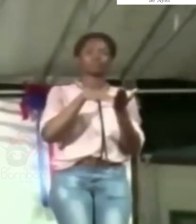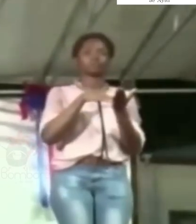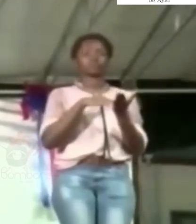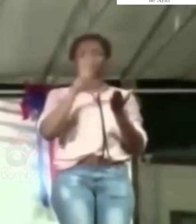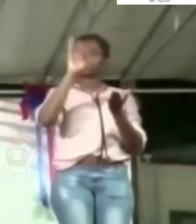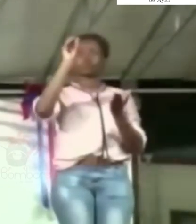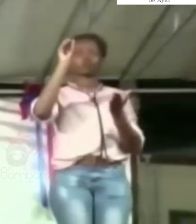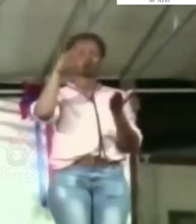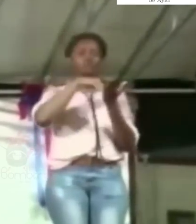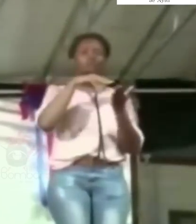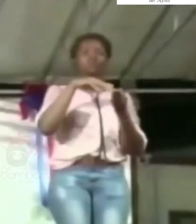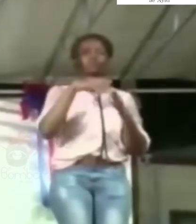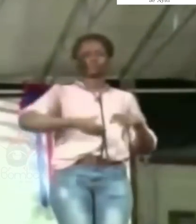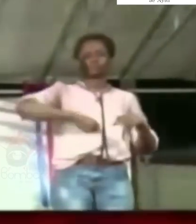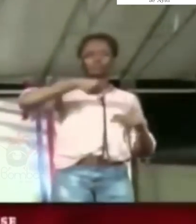ici. Là. Longtemps,